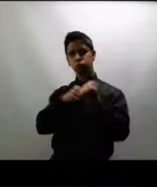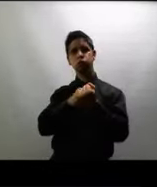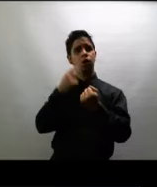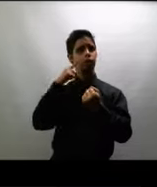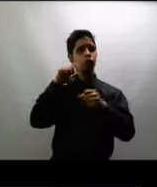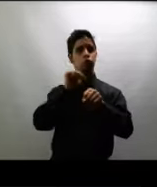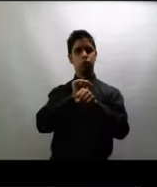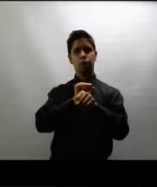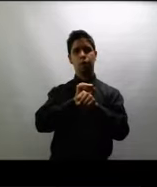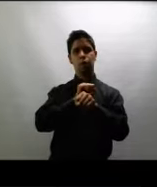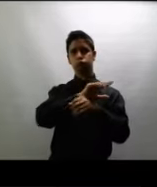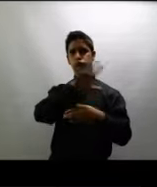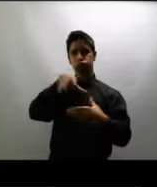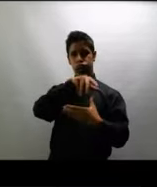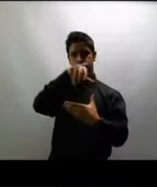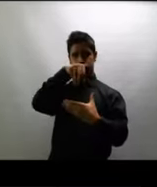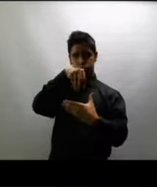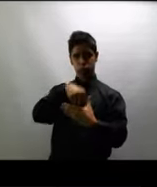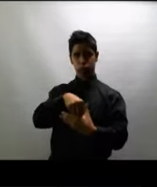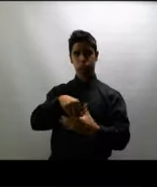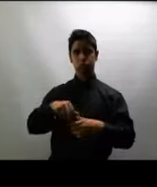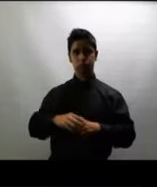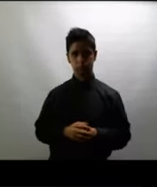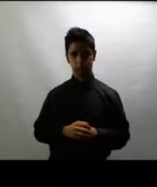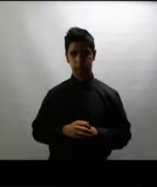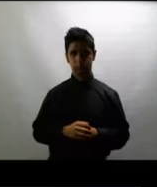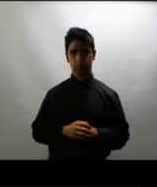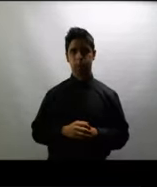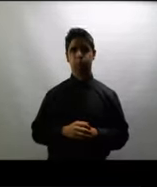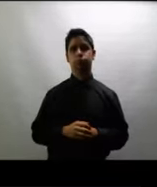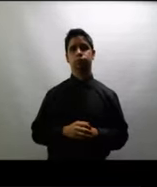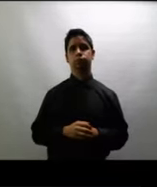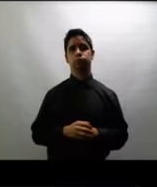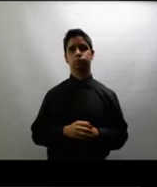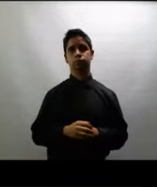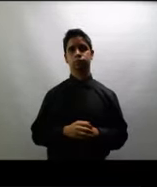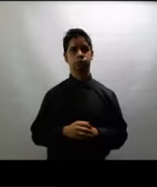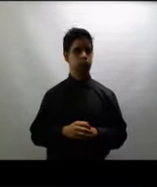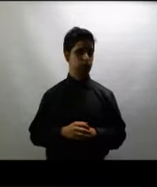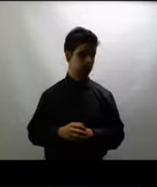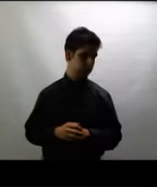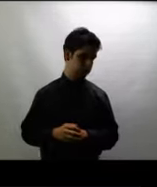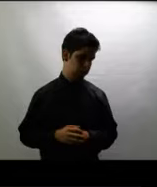nuestro trabajo. Porque cultura popular somos todos.